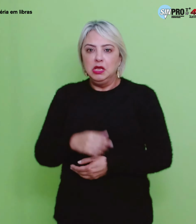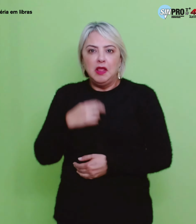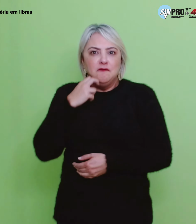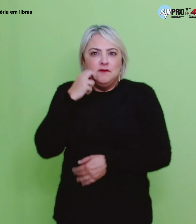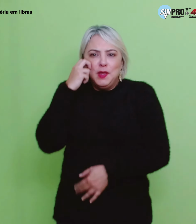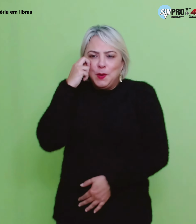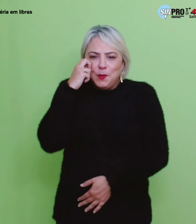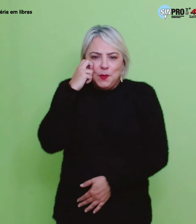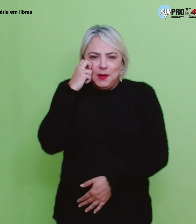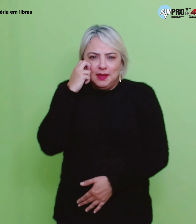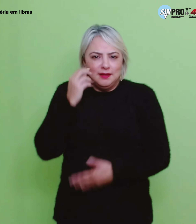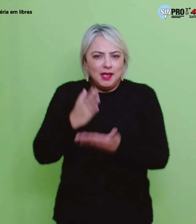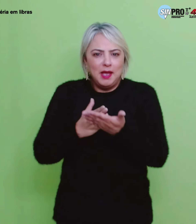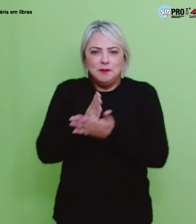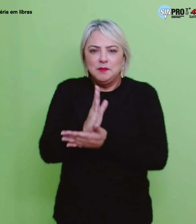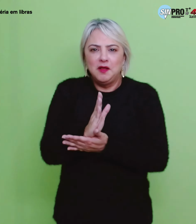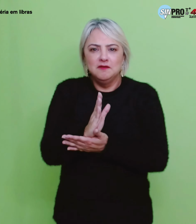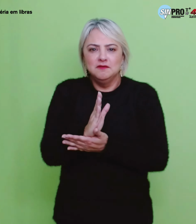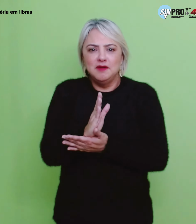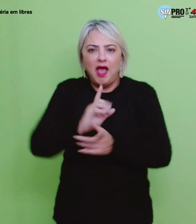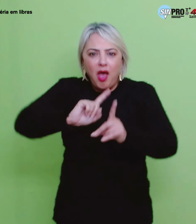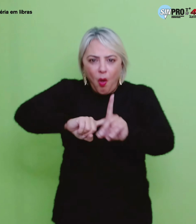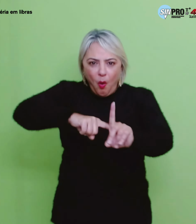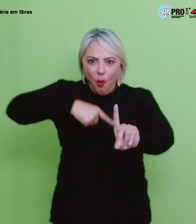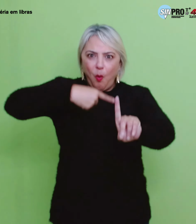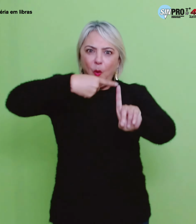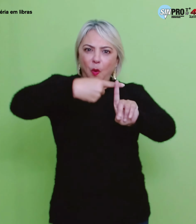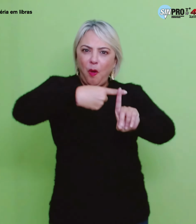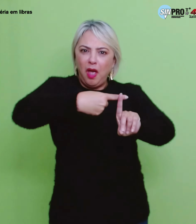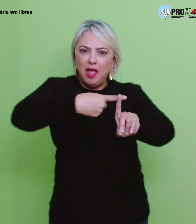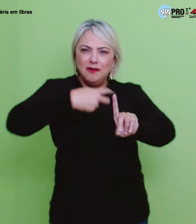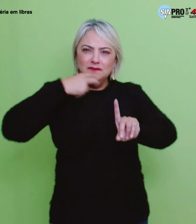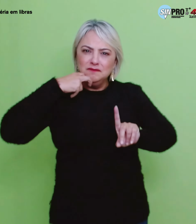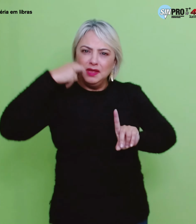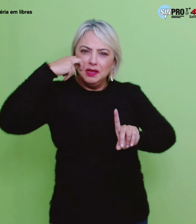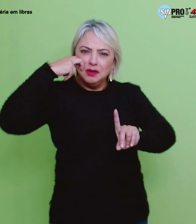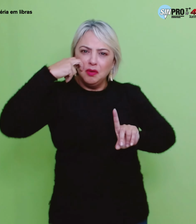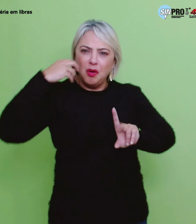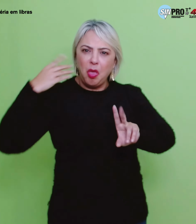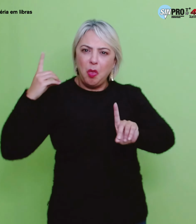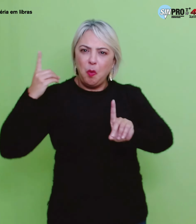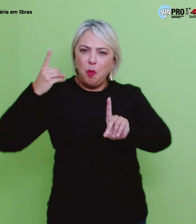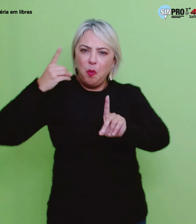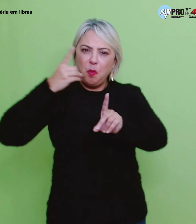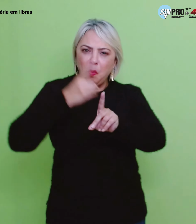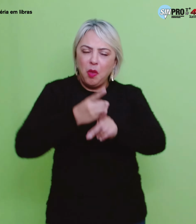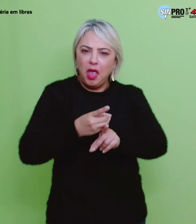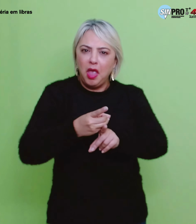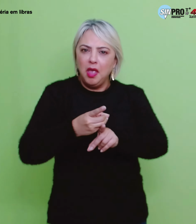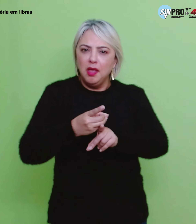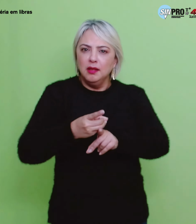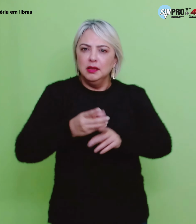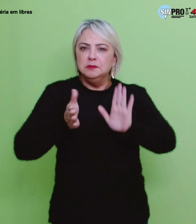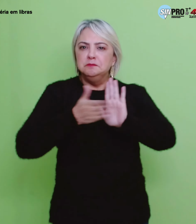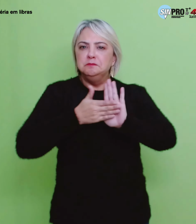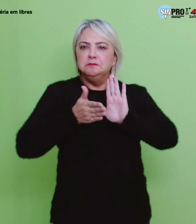Não tiveram pudor ao aprovar o aumento obsceno destinado ao financiamento de